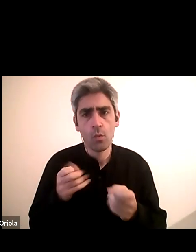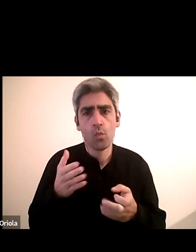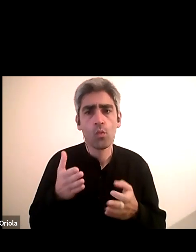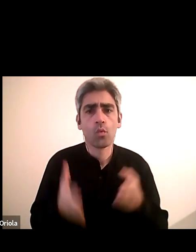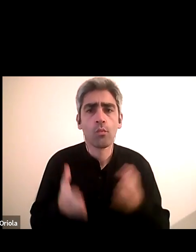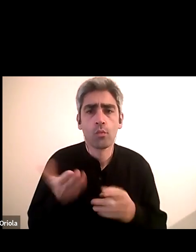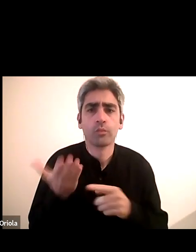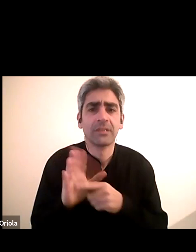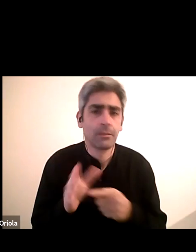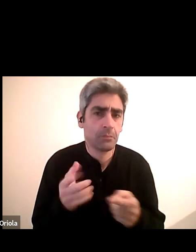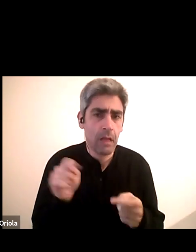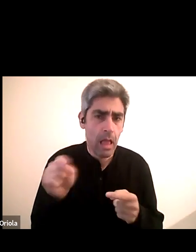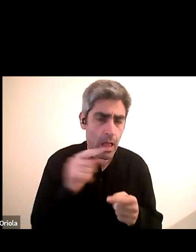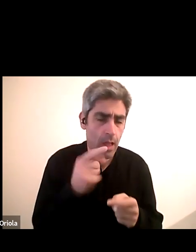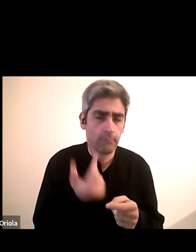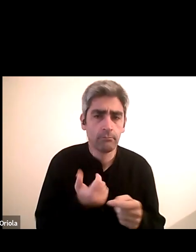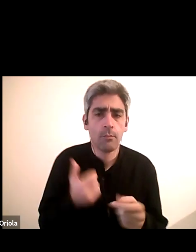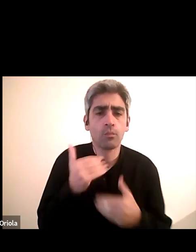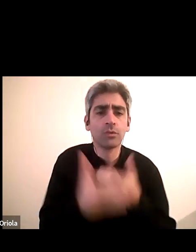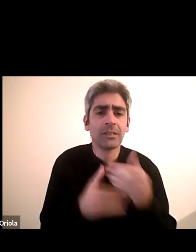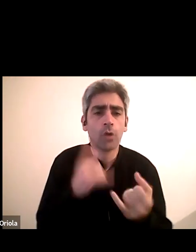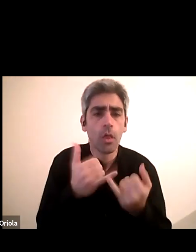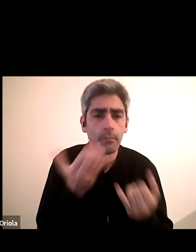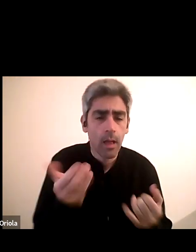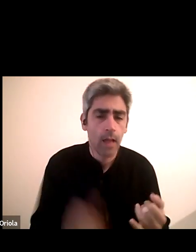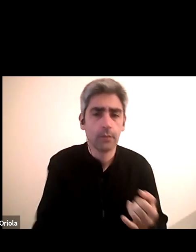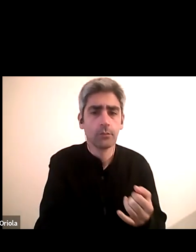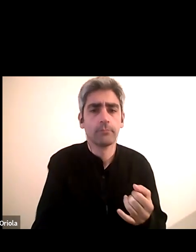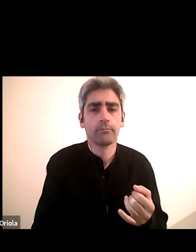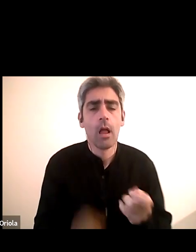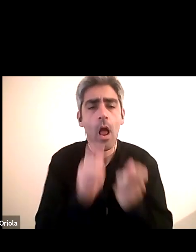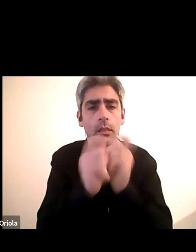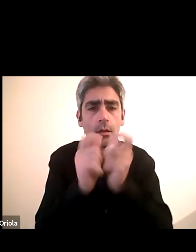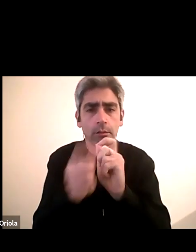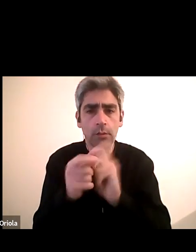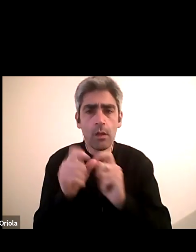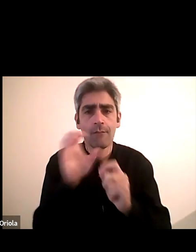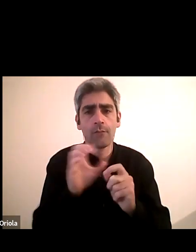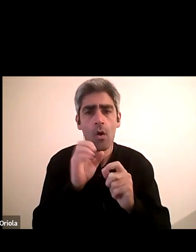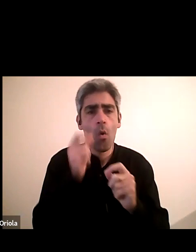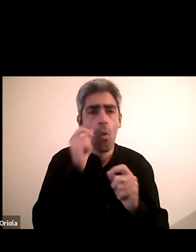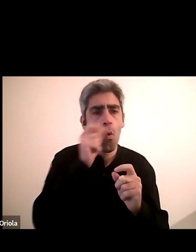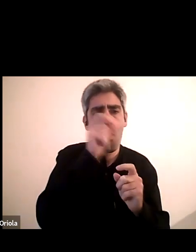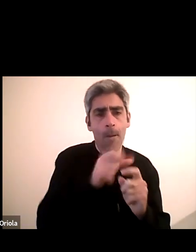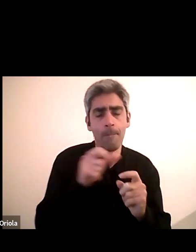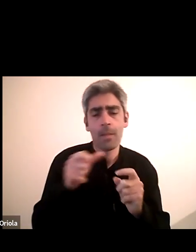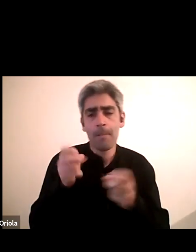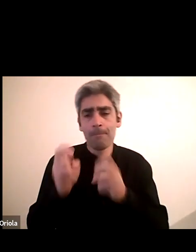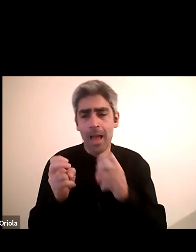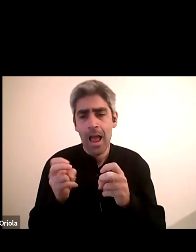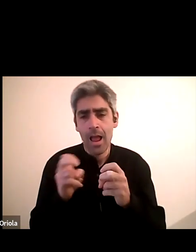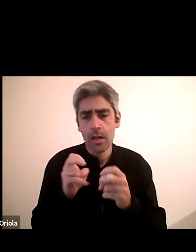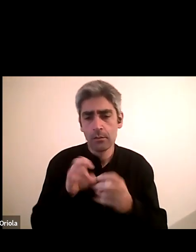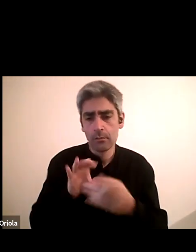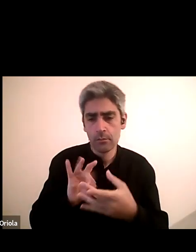exemplo, a automatização de processos, a alteração do interface homem-máquina, que era completamente diferente nos